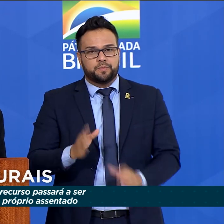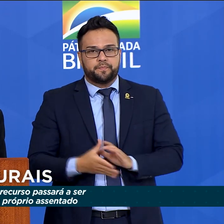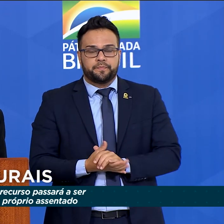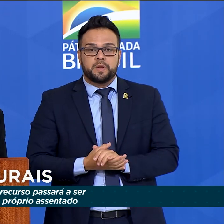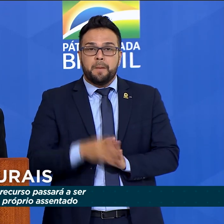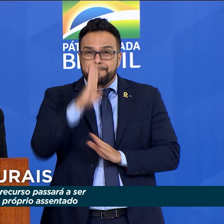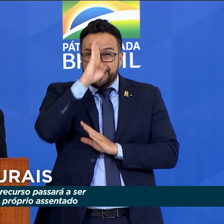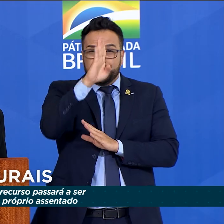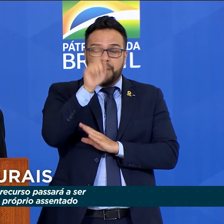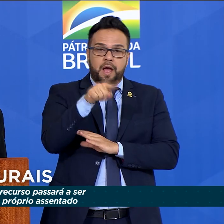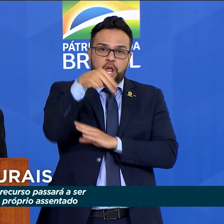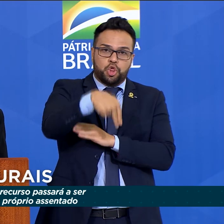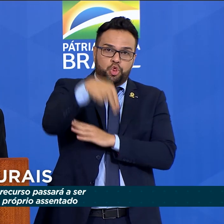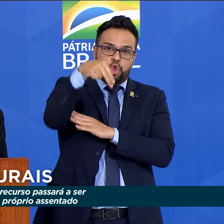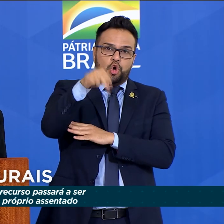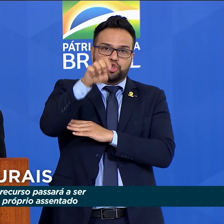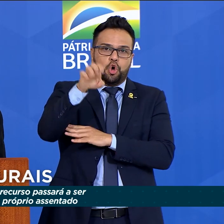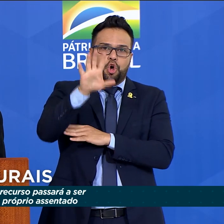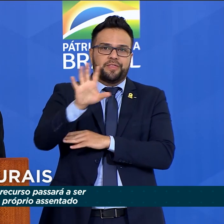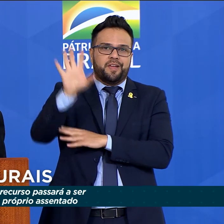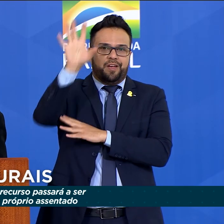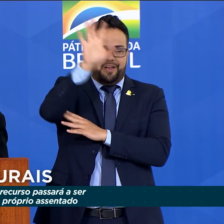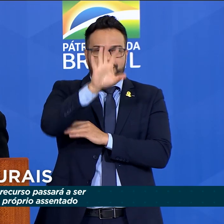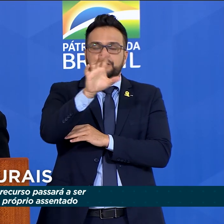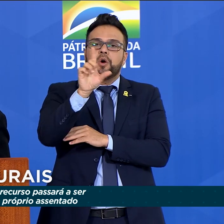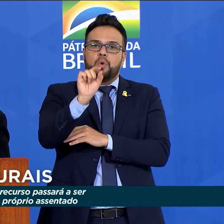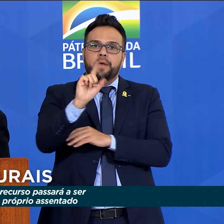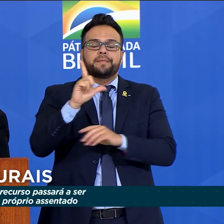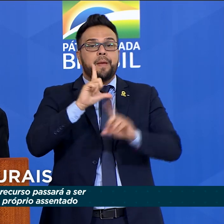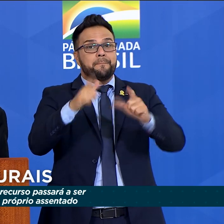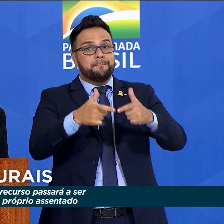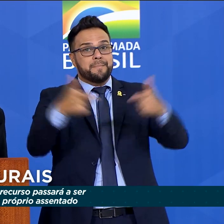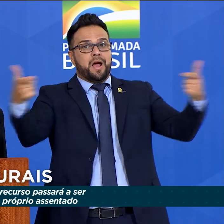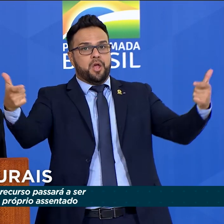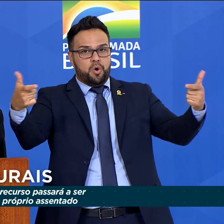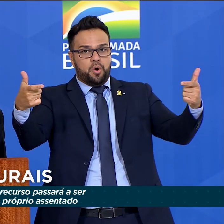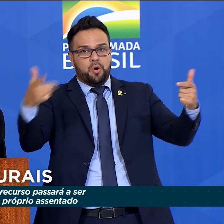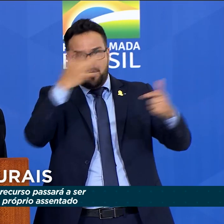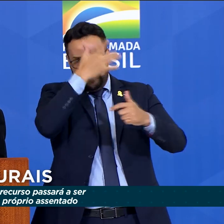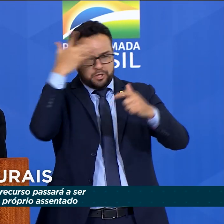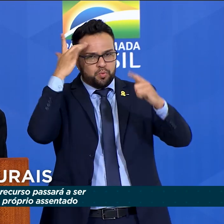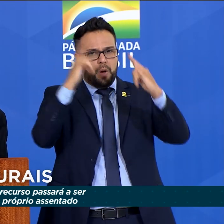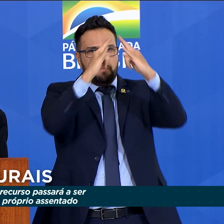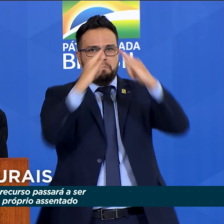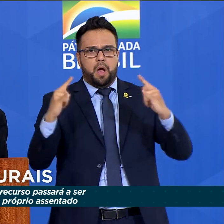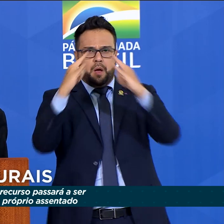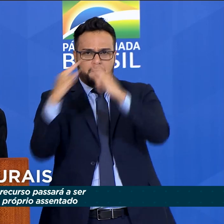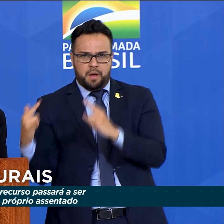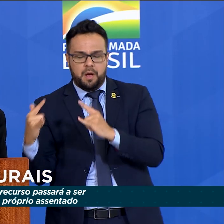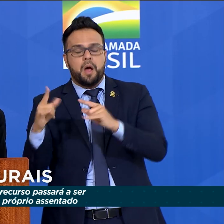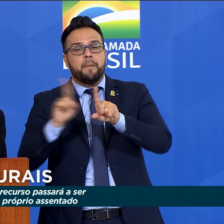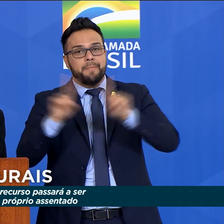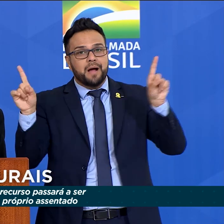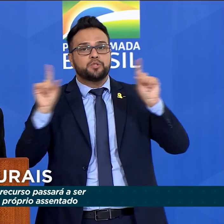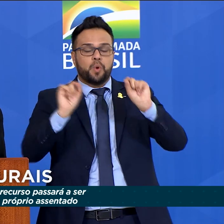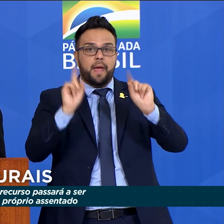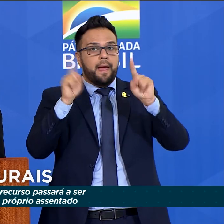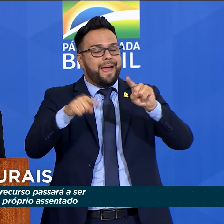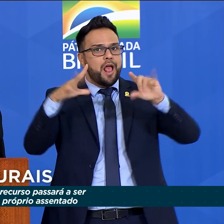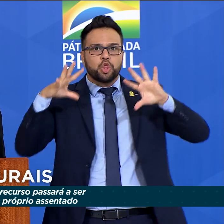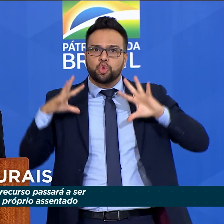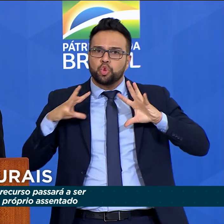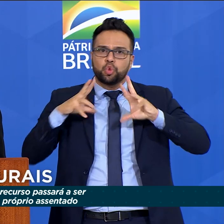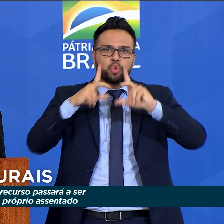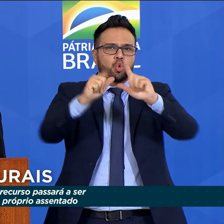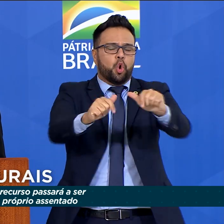norte e nordeste, onde está levantado um volume de demanda maior nesse momento. Mas, repito, é para todos, todas